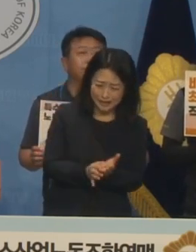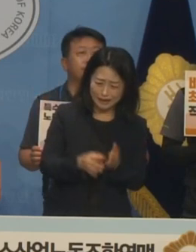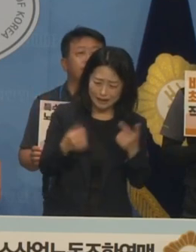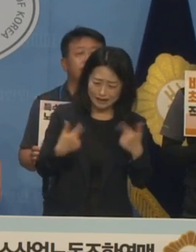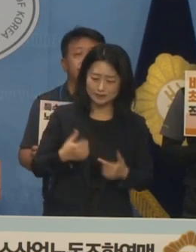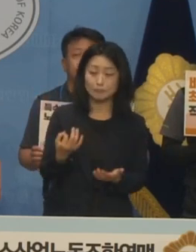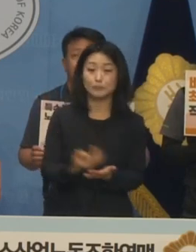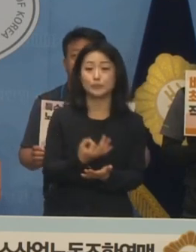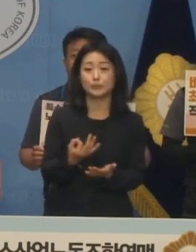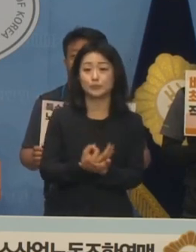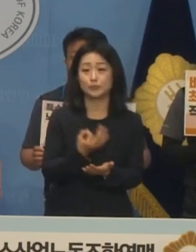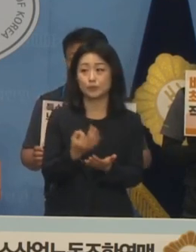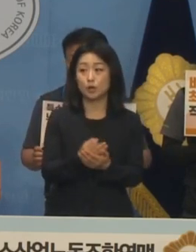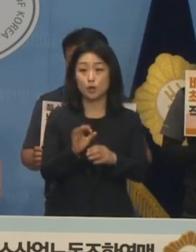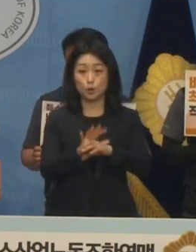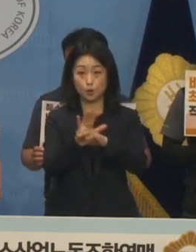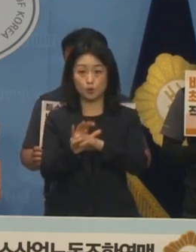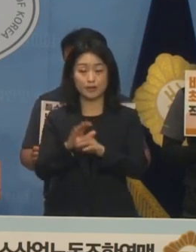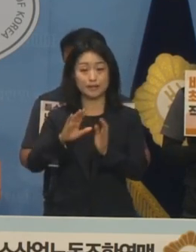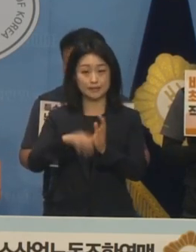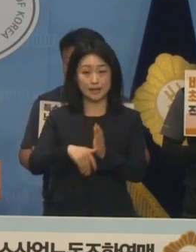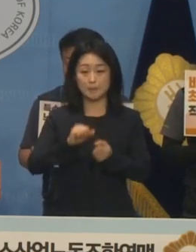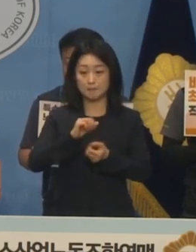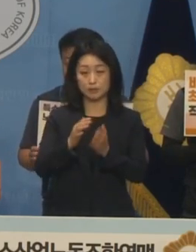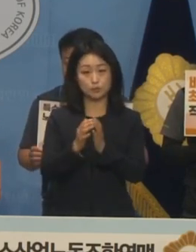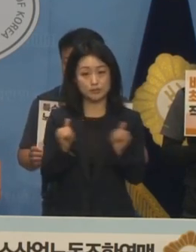그런 임금을 받고 있는 것으로 나타났습니다.